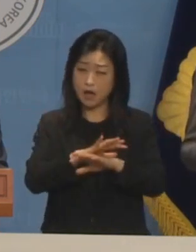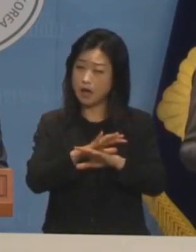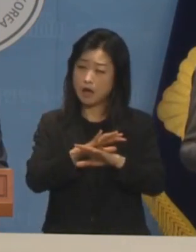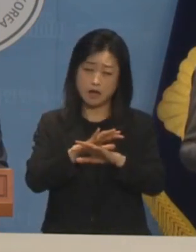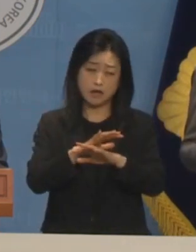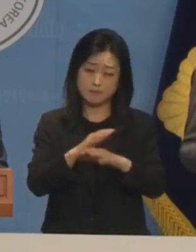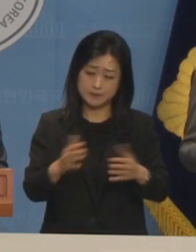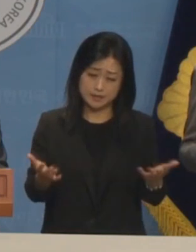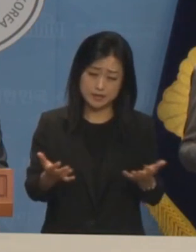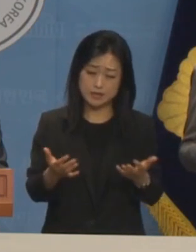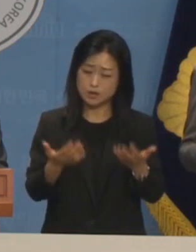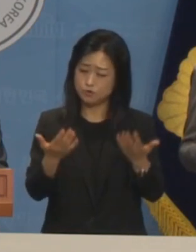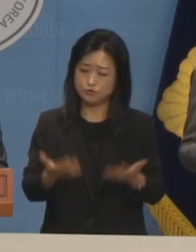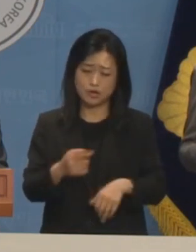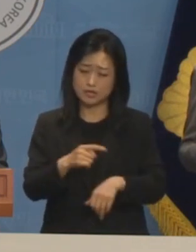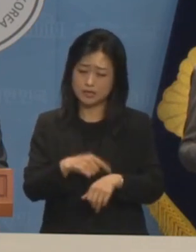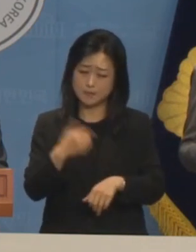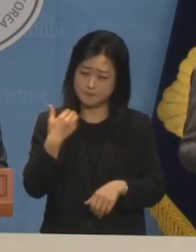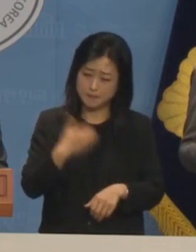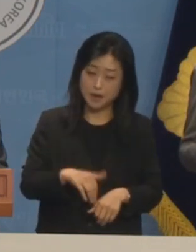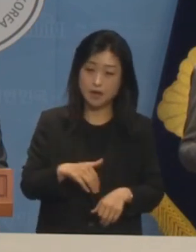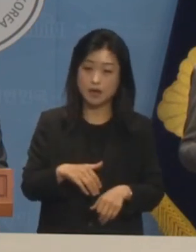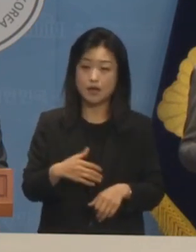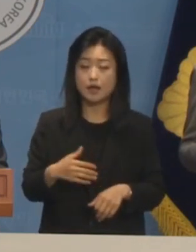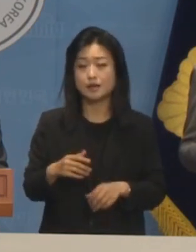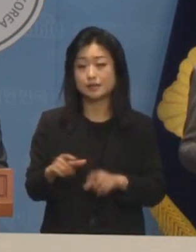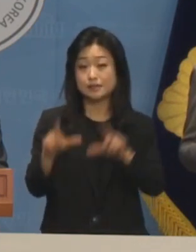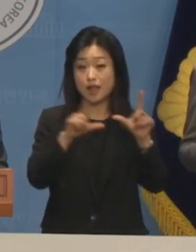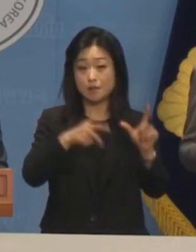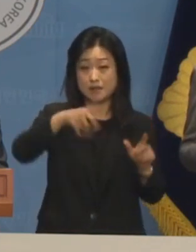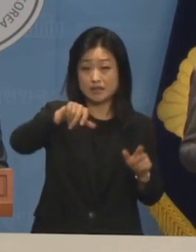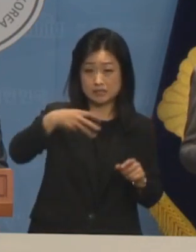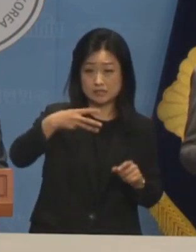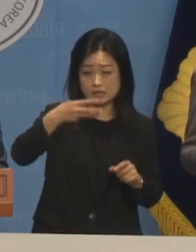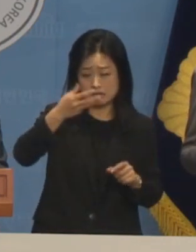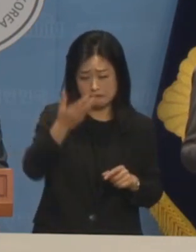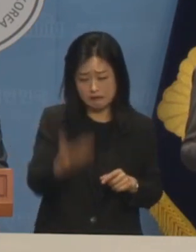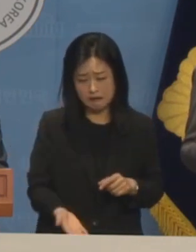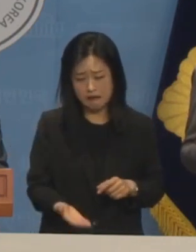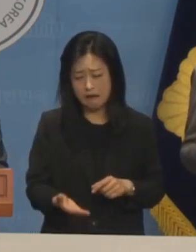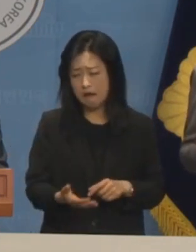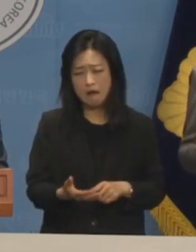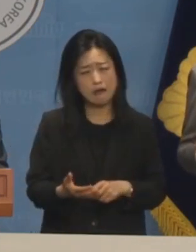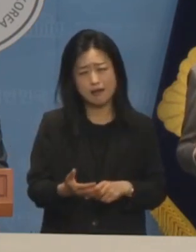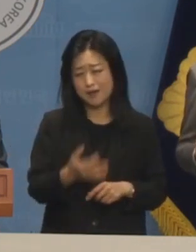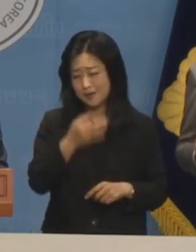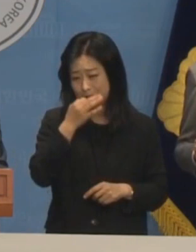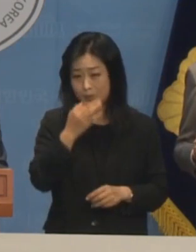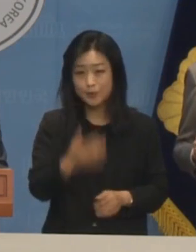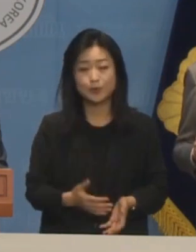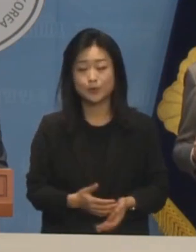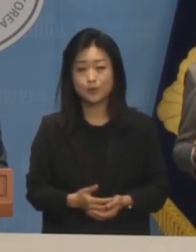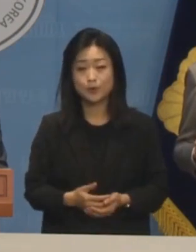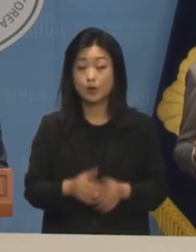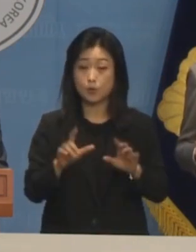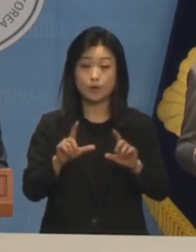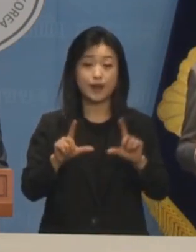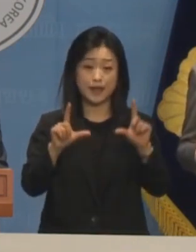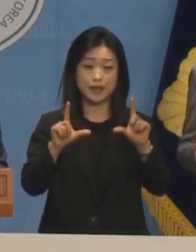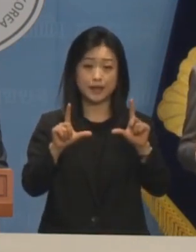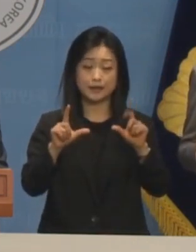부족 등은 건강한 삶의 질을 위협한다고 택배 노동자들이 호소하고 있습니다. 올해만